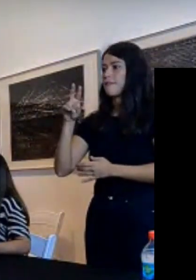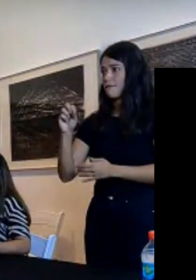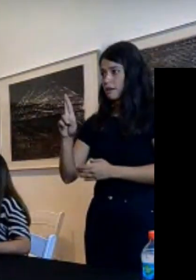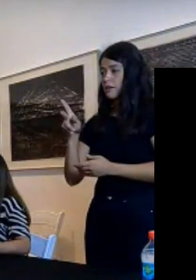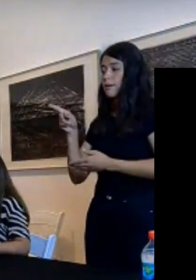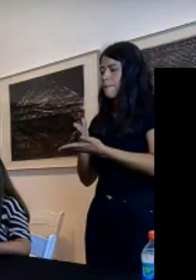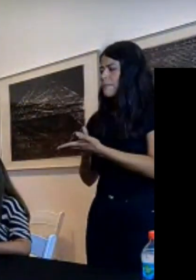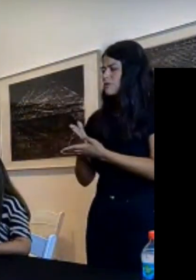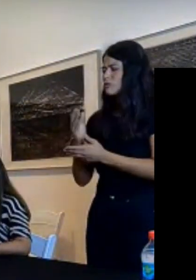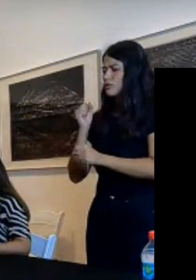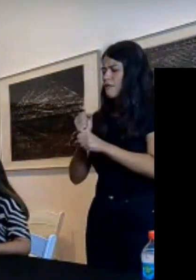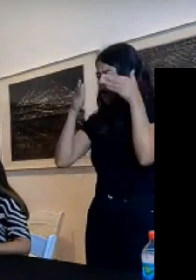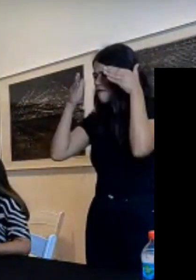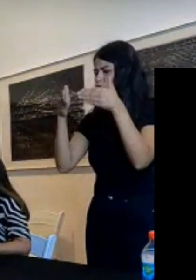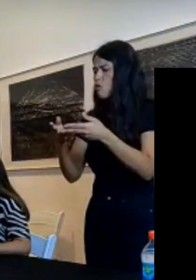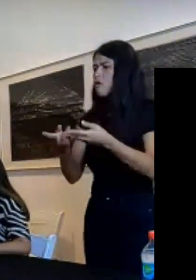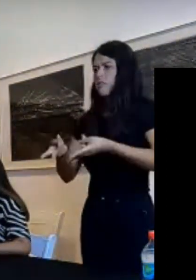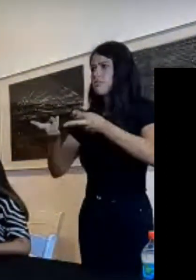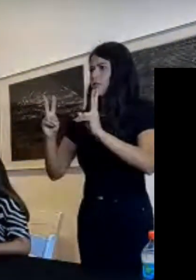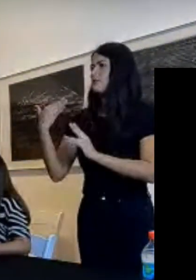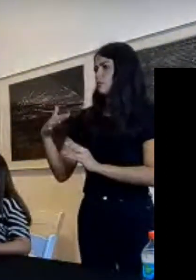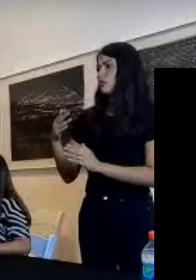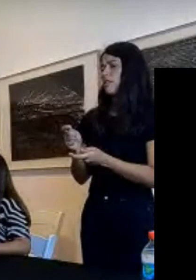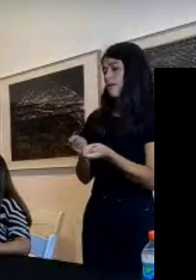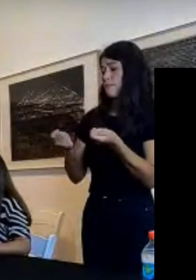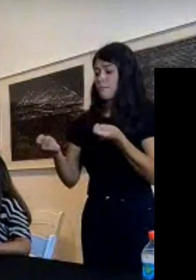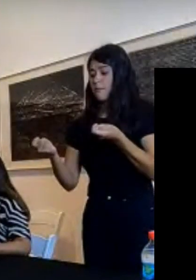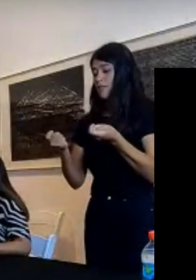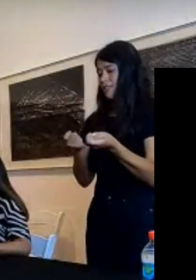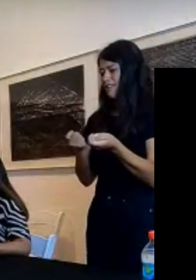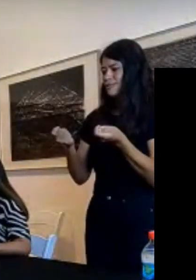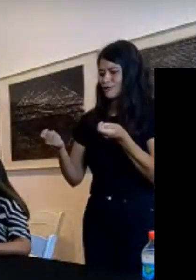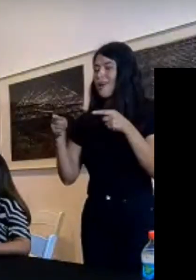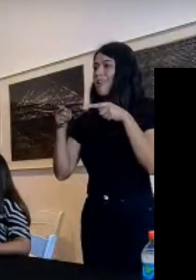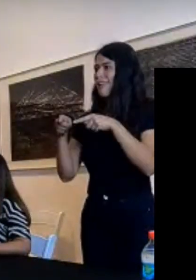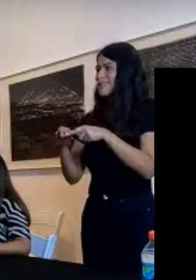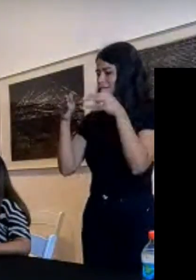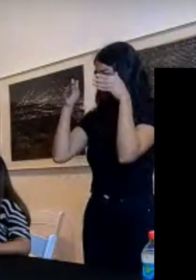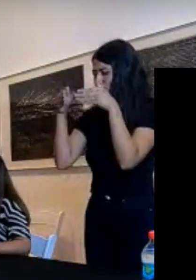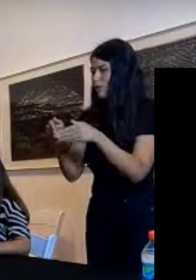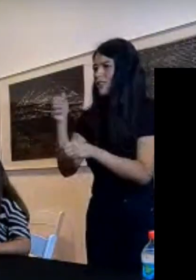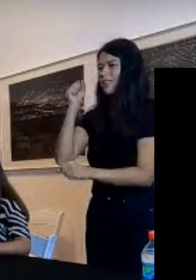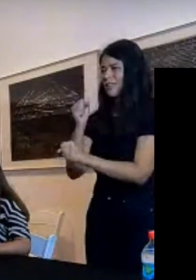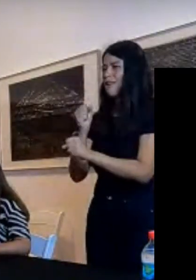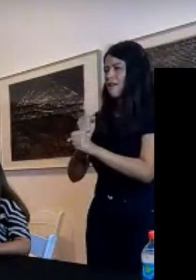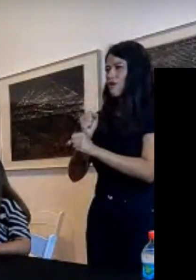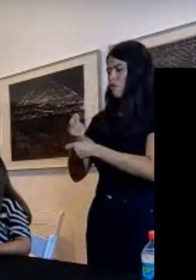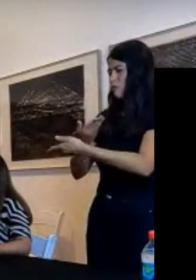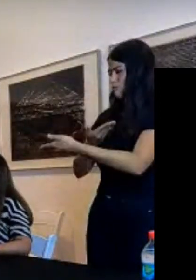a trabajar desde un enfoque de derecho y la mediación pasó a ser el enfoque de trabajo como una plataforma